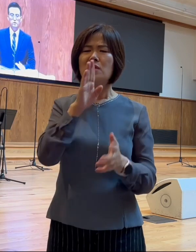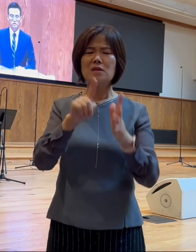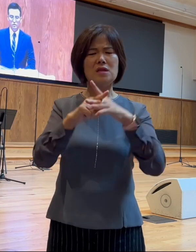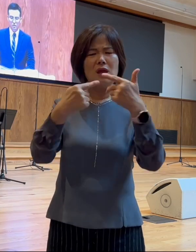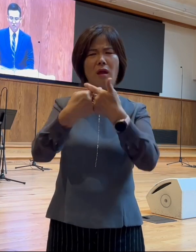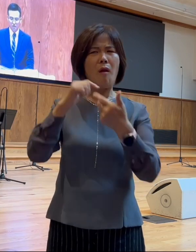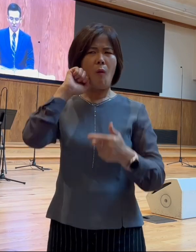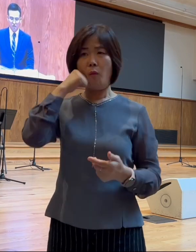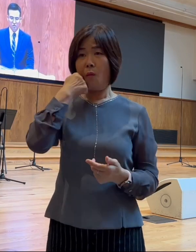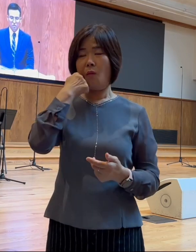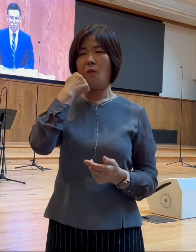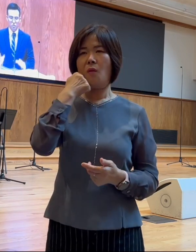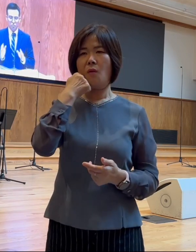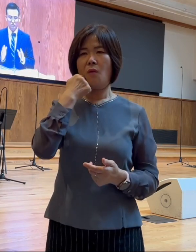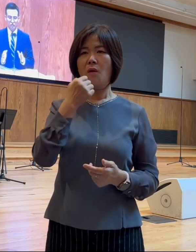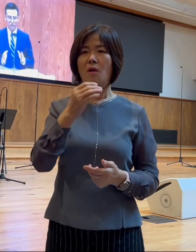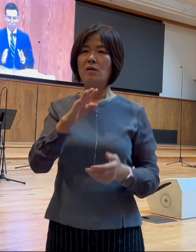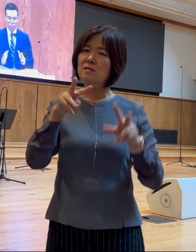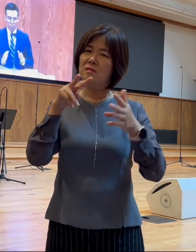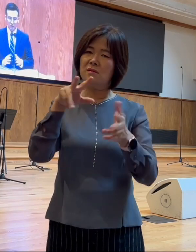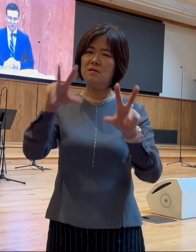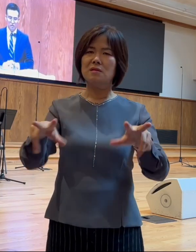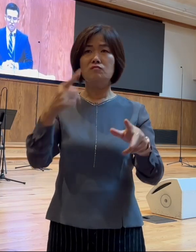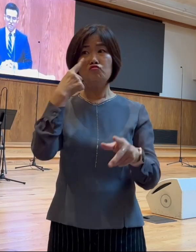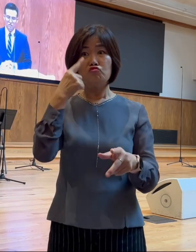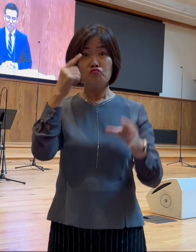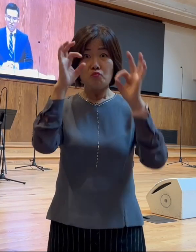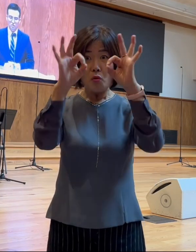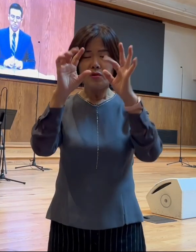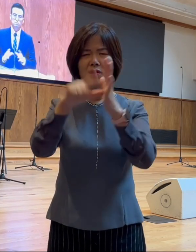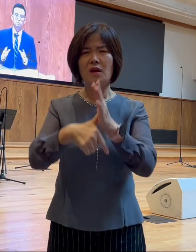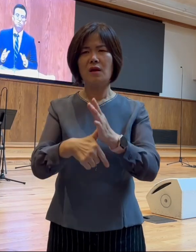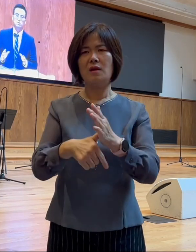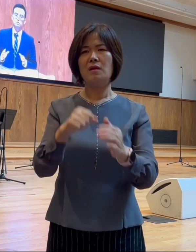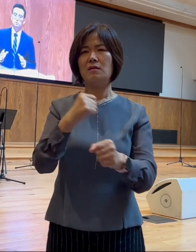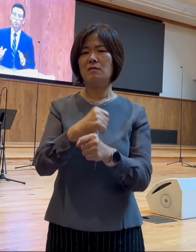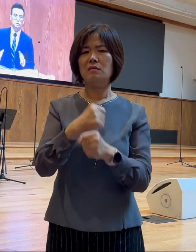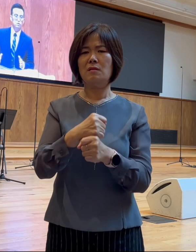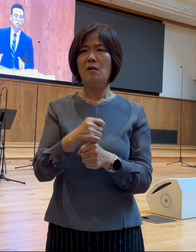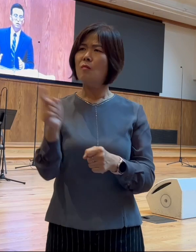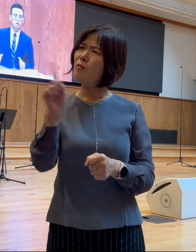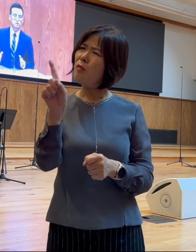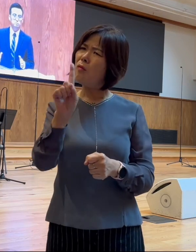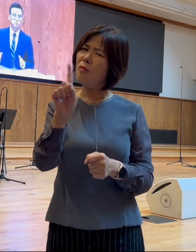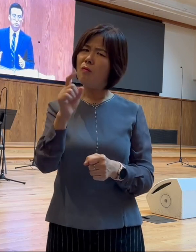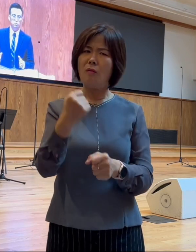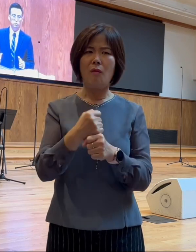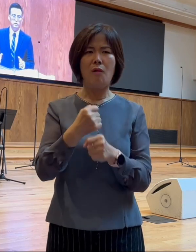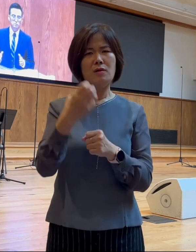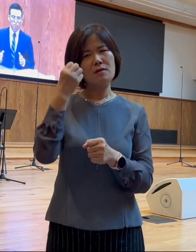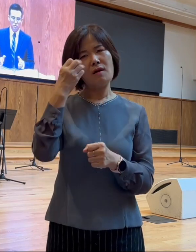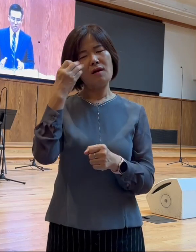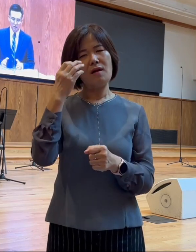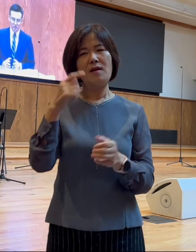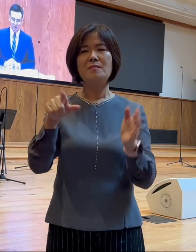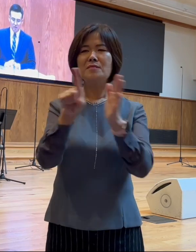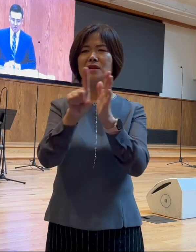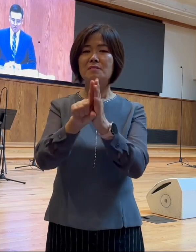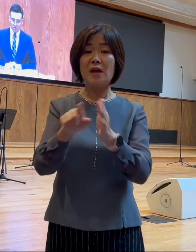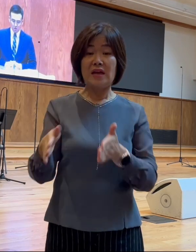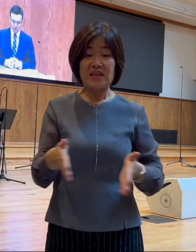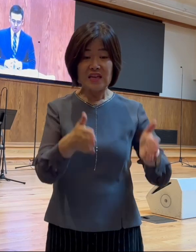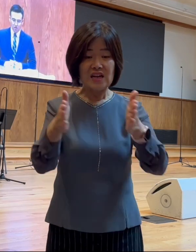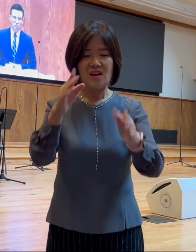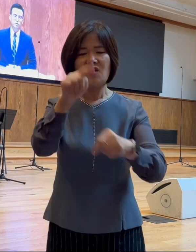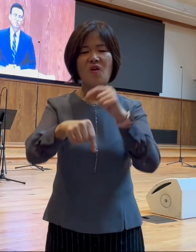되는 현실적 판단을 하는 눈으로 봤을 때는 지금 뭐 하는 건가 싶을 정도의 그 믿음의 길을